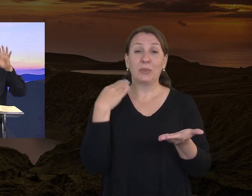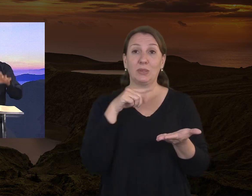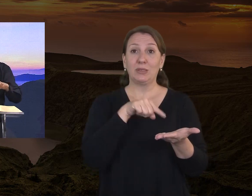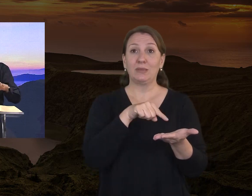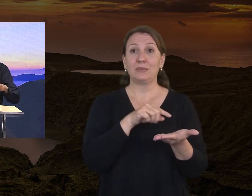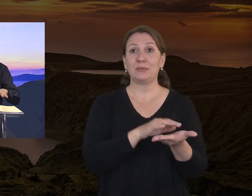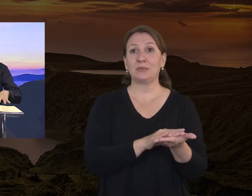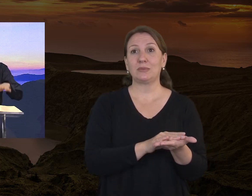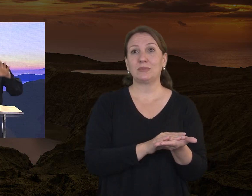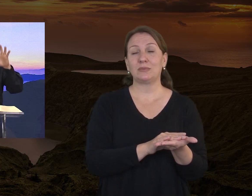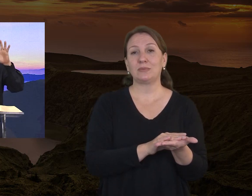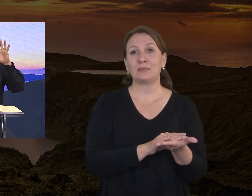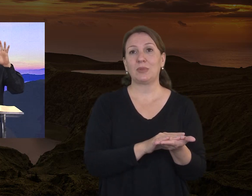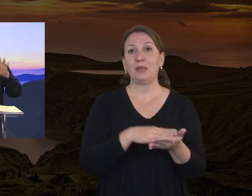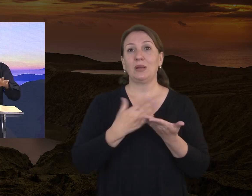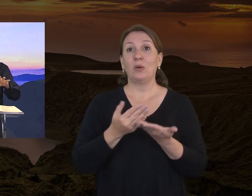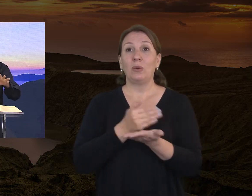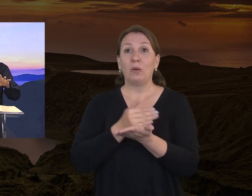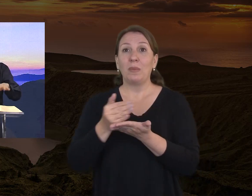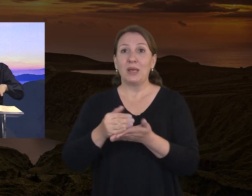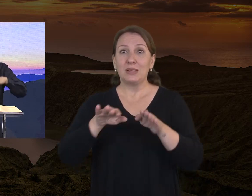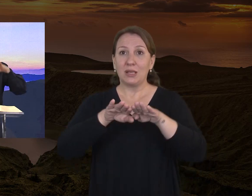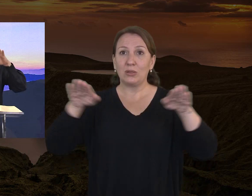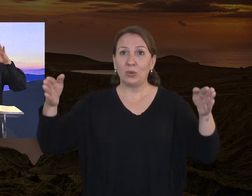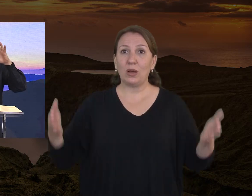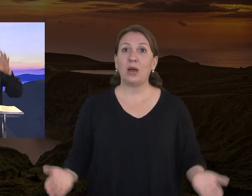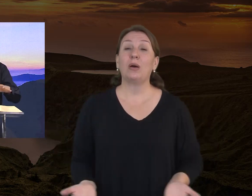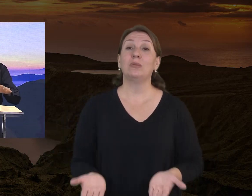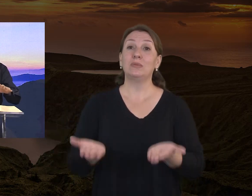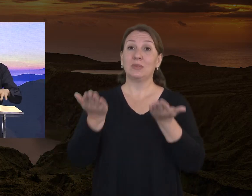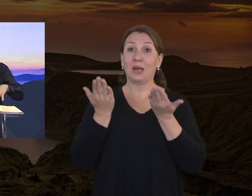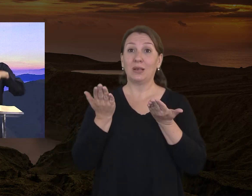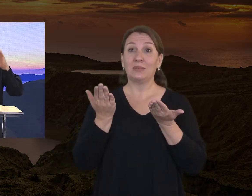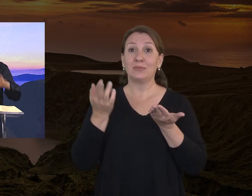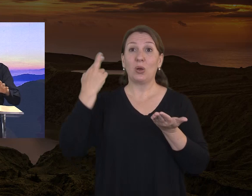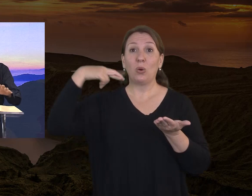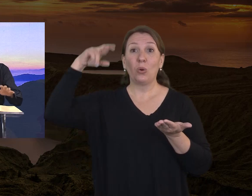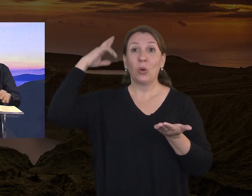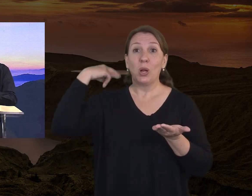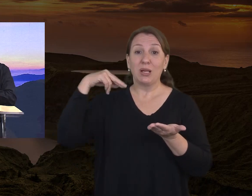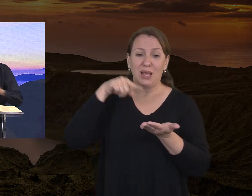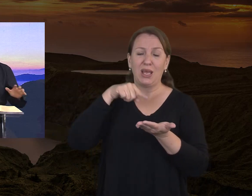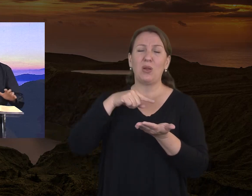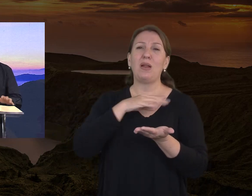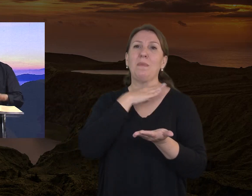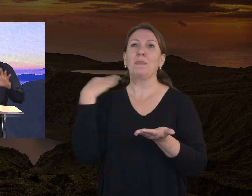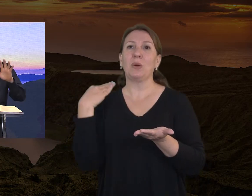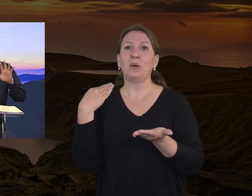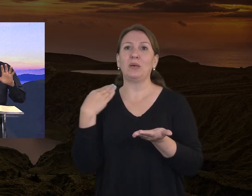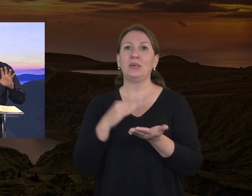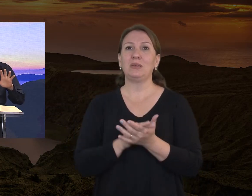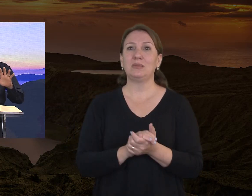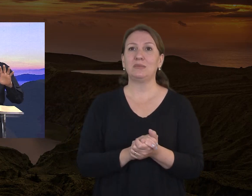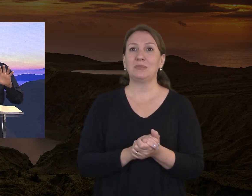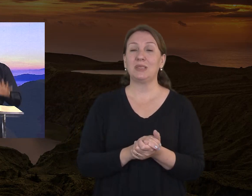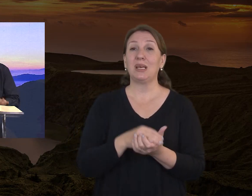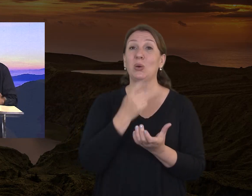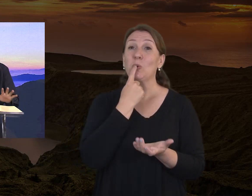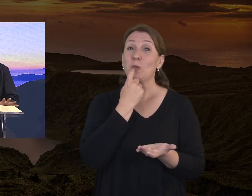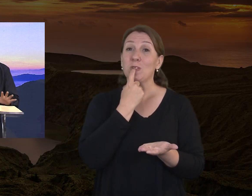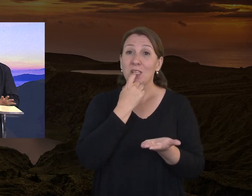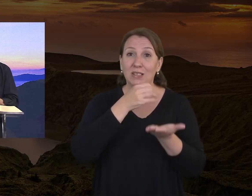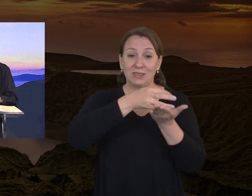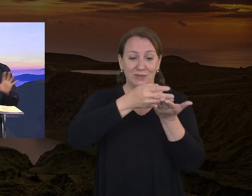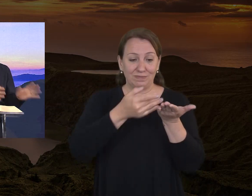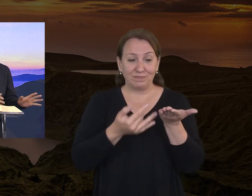no altar do holocausto, quando ele oferece-se a Deus, o animal imolado, sangue derramado. Deus então, ele não